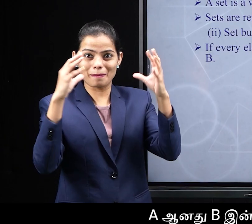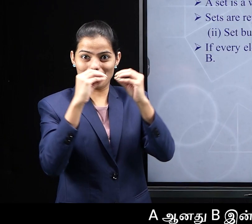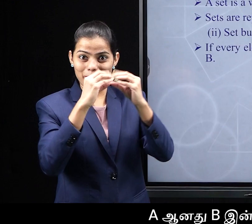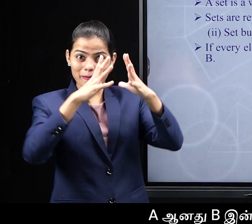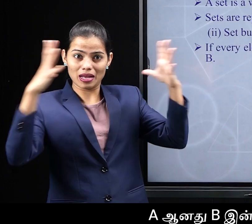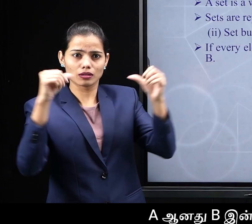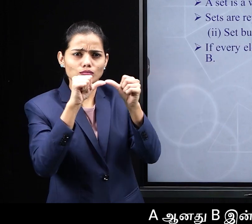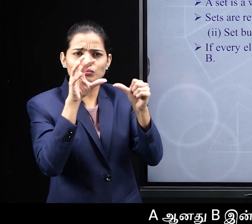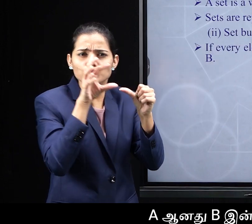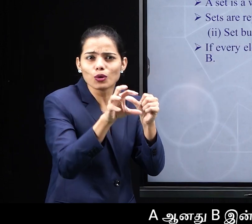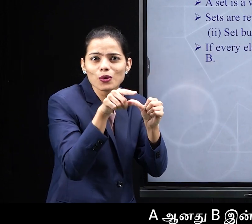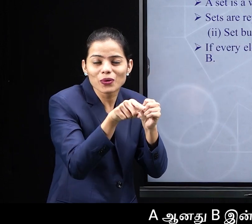எனப்படும்.